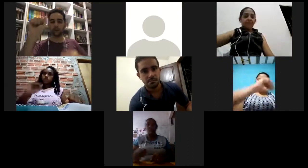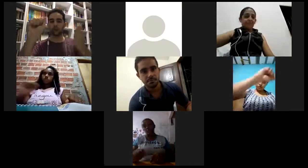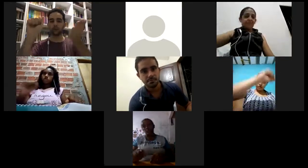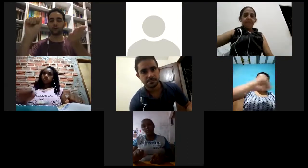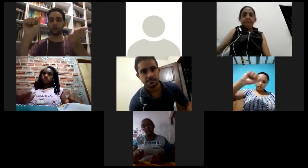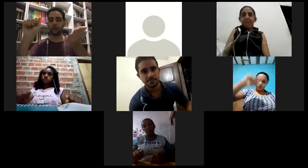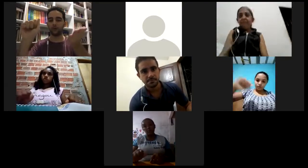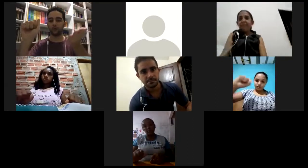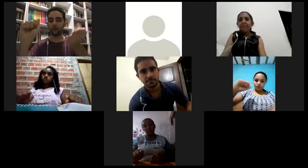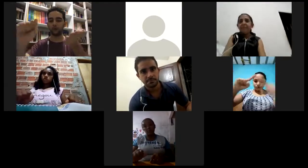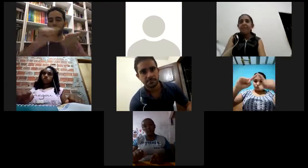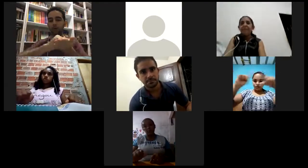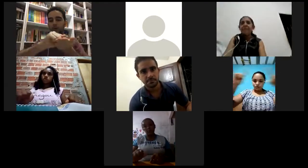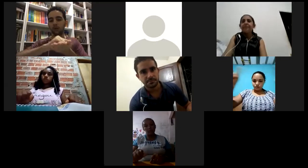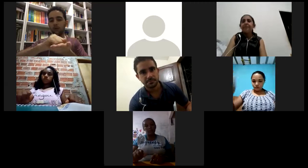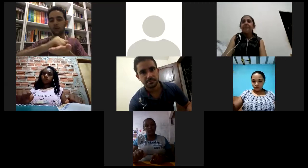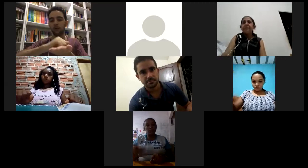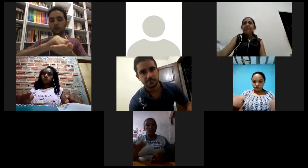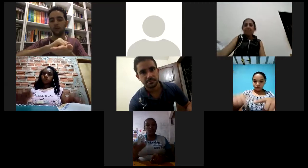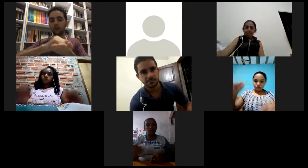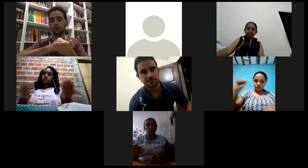Ou então eu posso usar a minha mão e